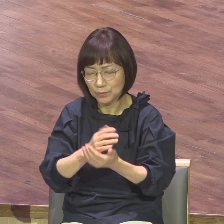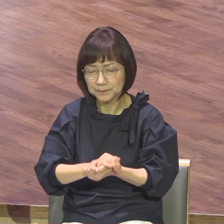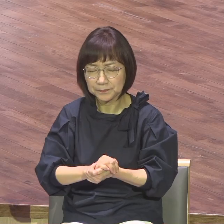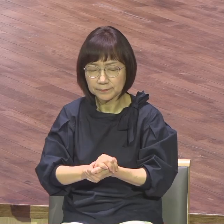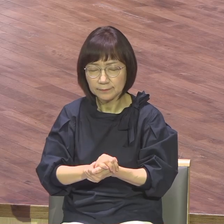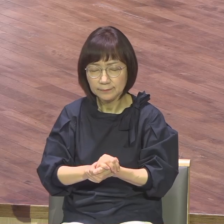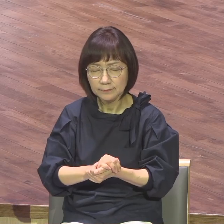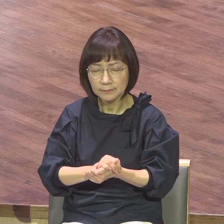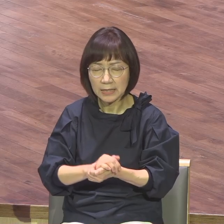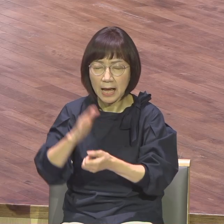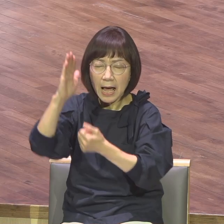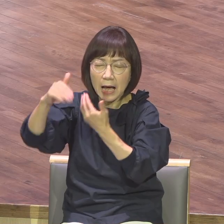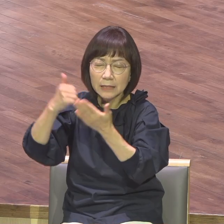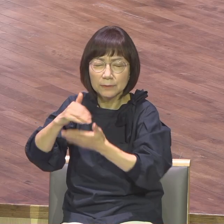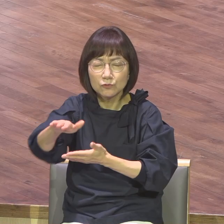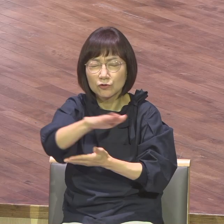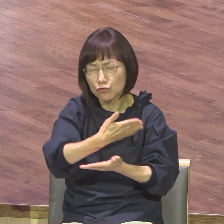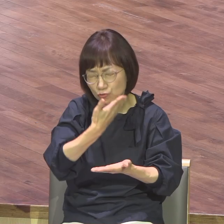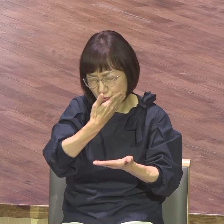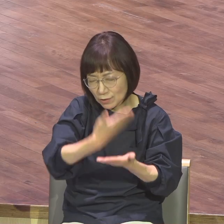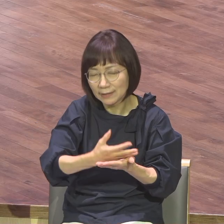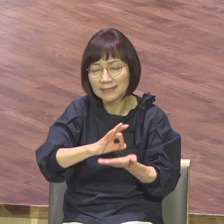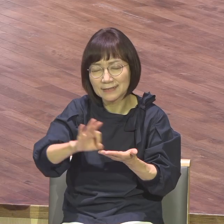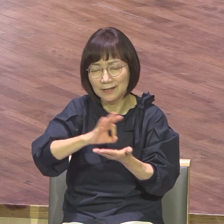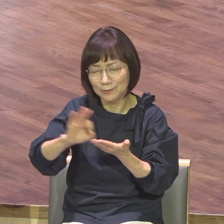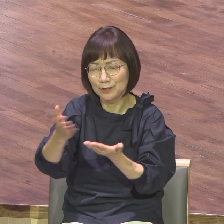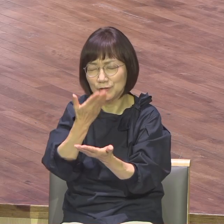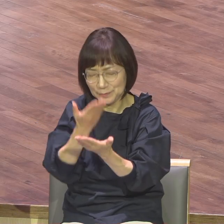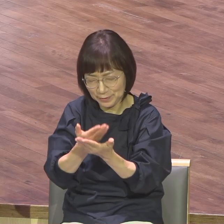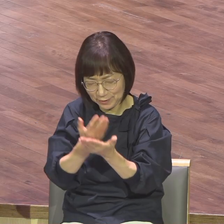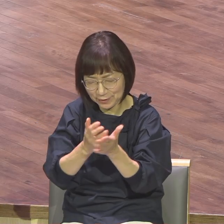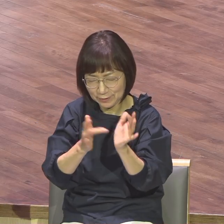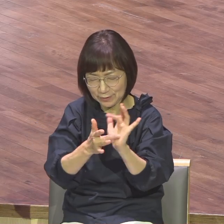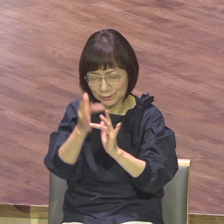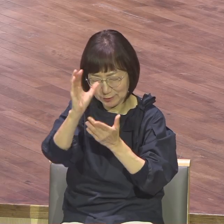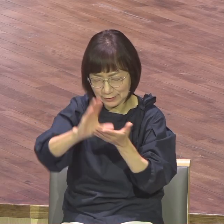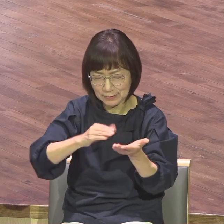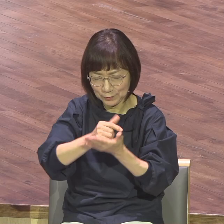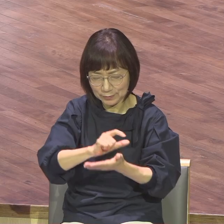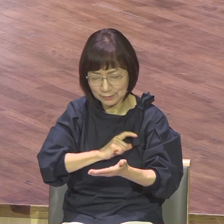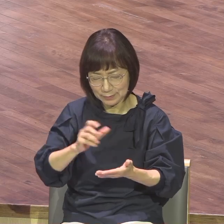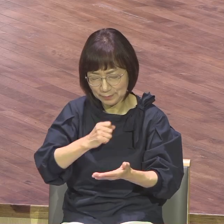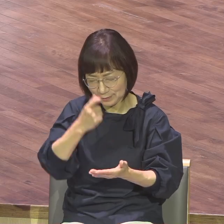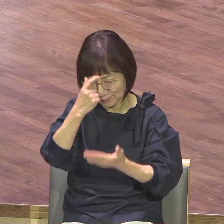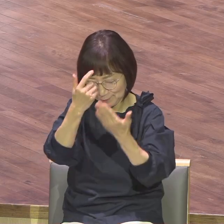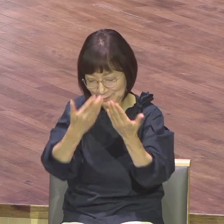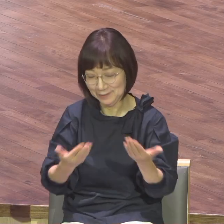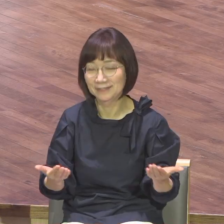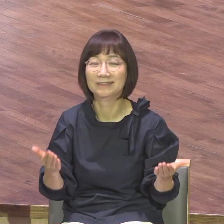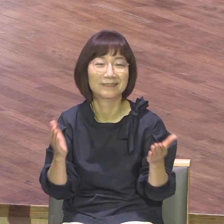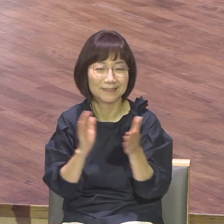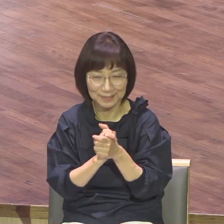하나님의 사람으로 사용하여 주옵소서. 예수 이름 받들어 기도합니다. 아멘.